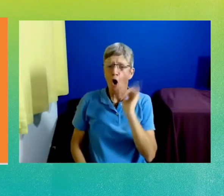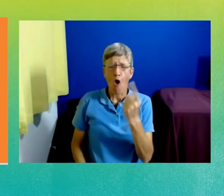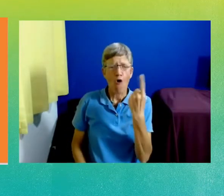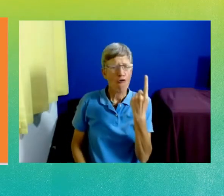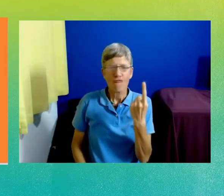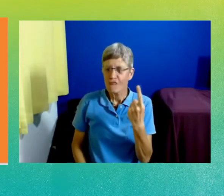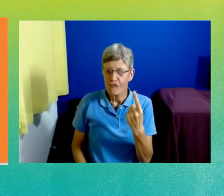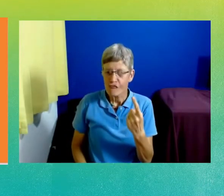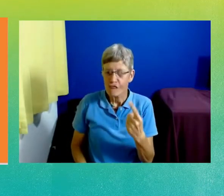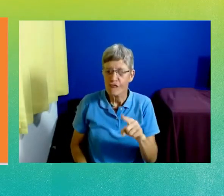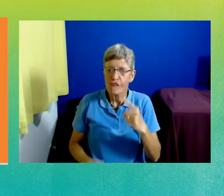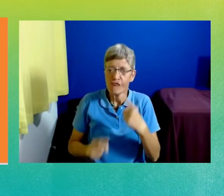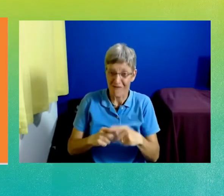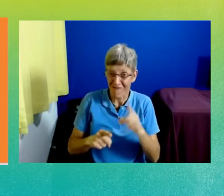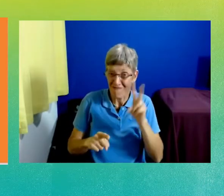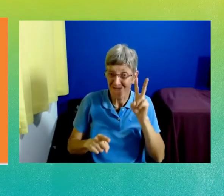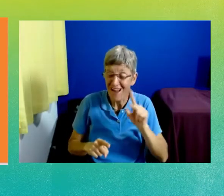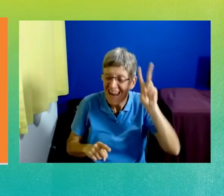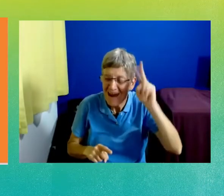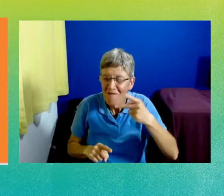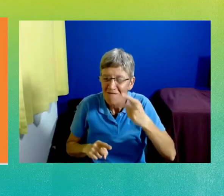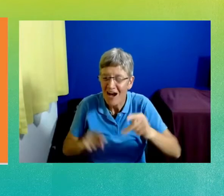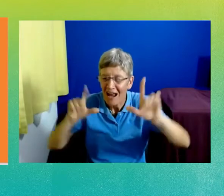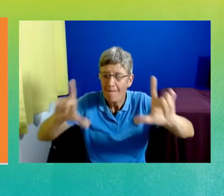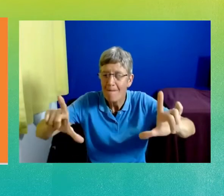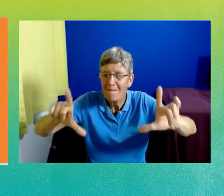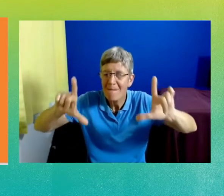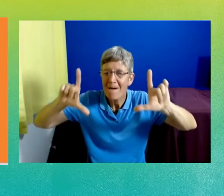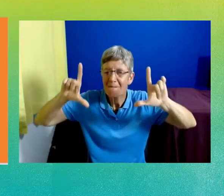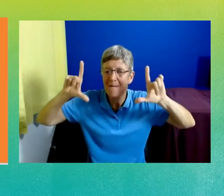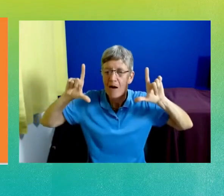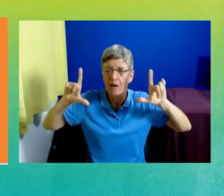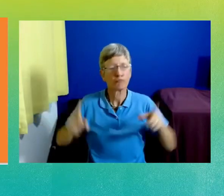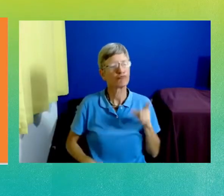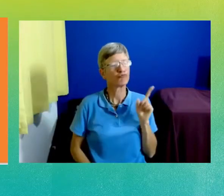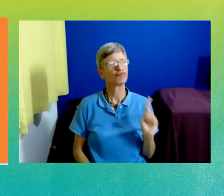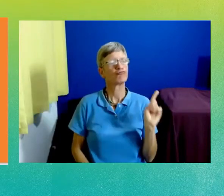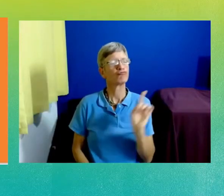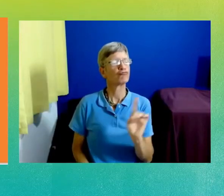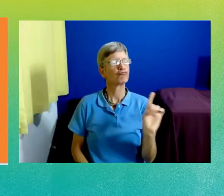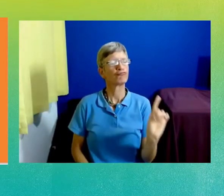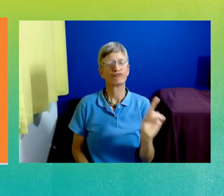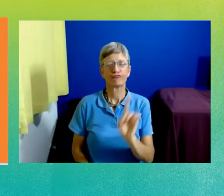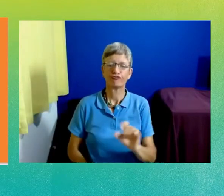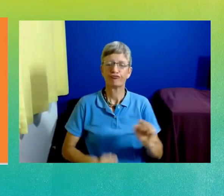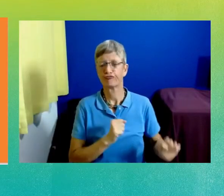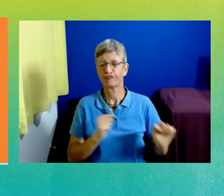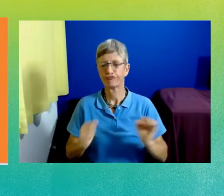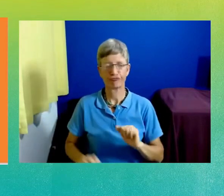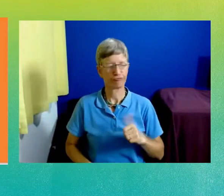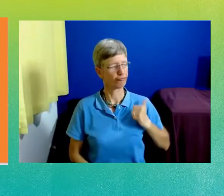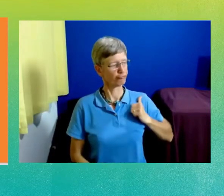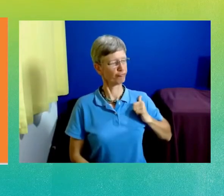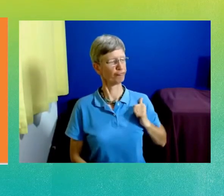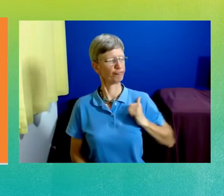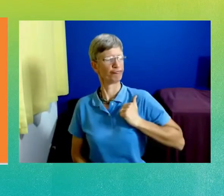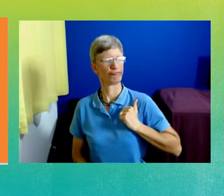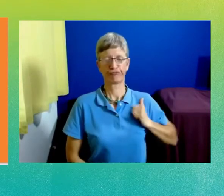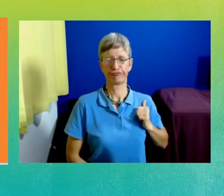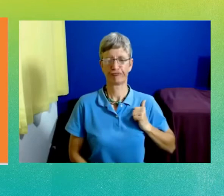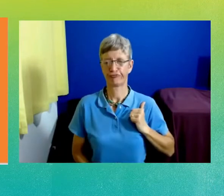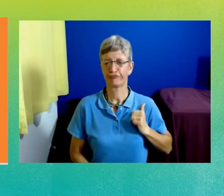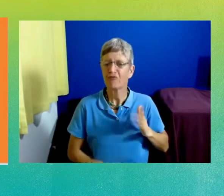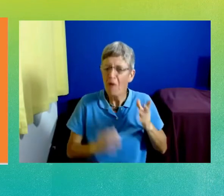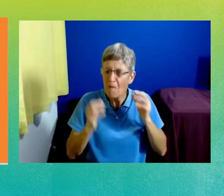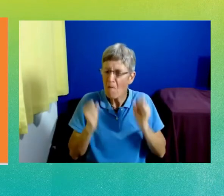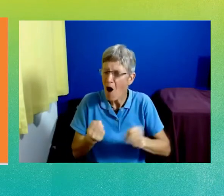da pessoa e ela consegue perceber e visualizar integralmente o que está sendo proposto.